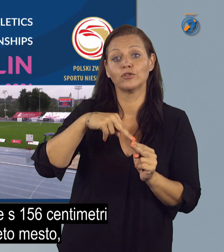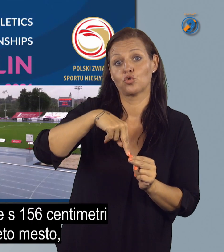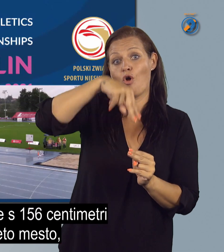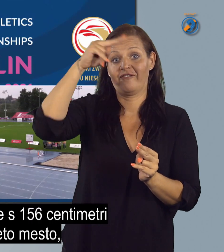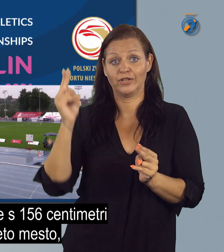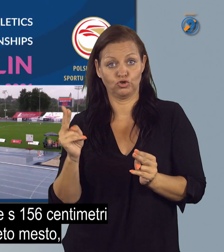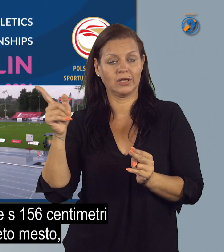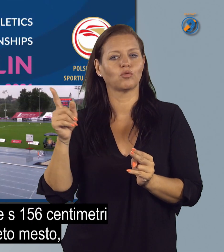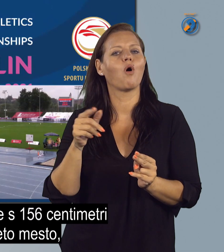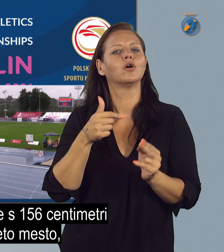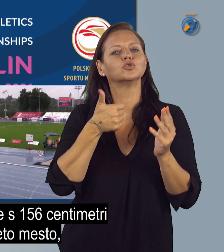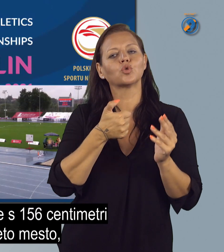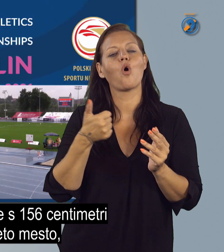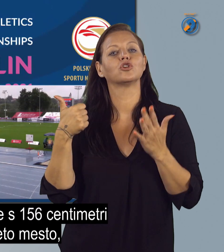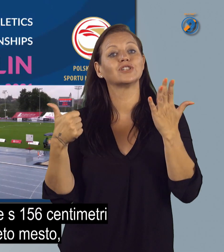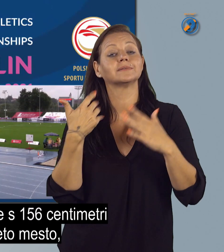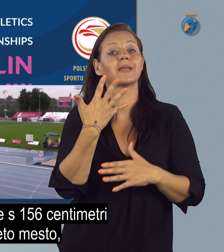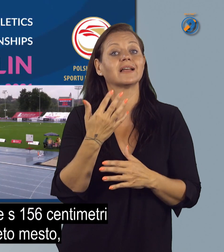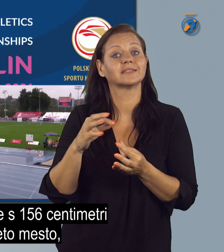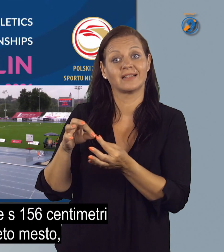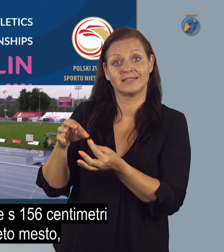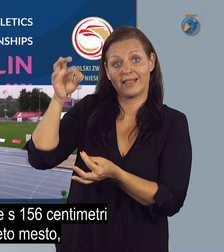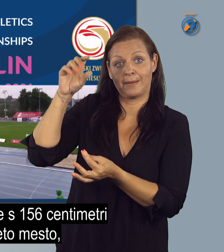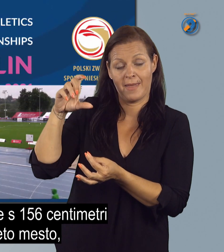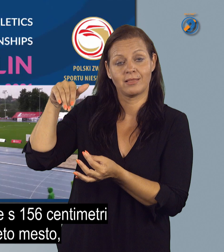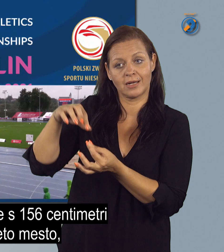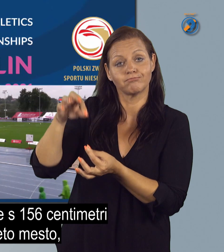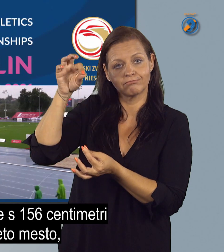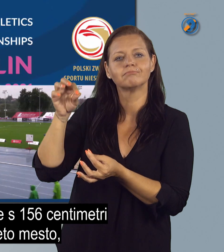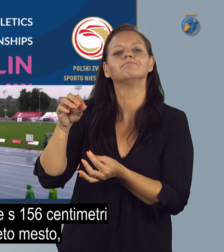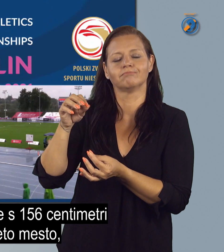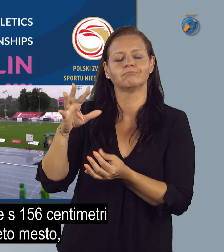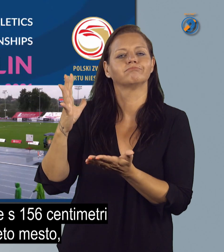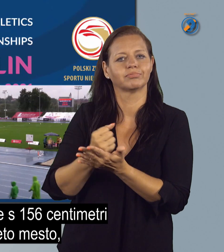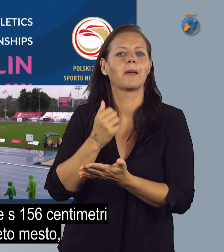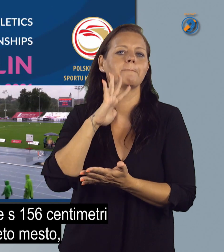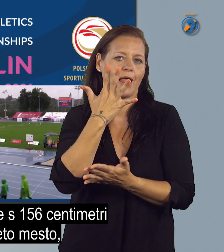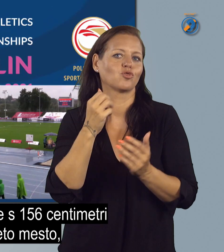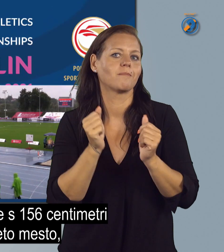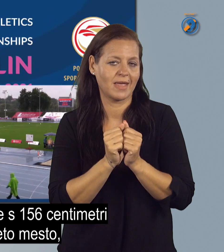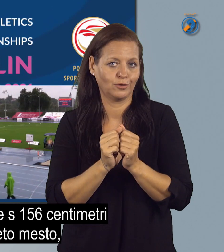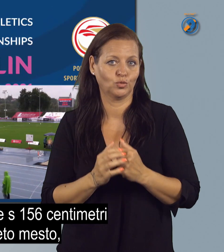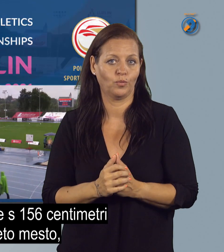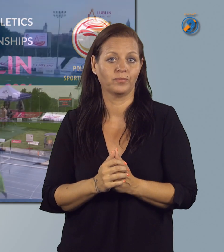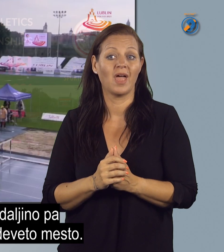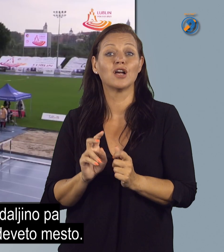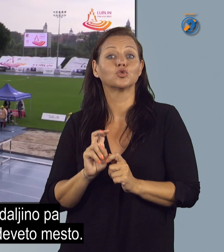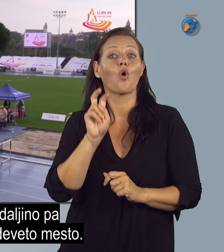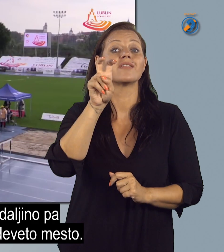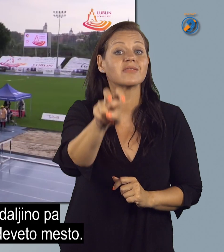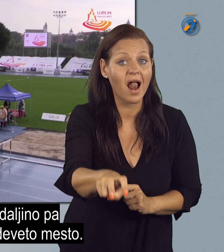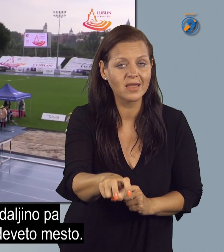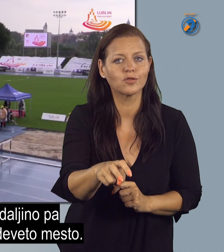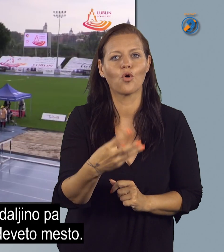V skoku v višino je 156 centimetri zasedla 5. mesto, v skoku v daljino pa s